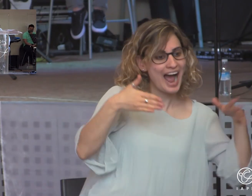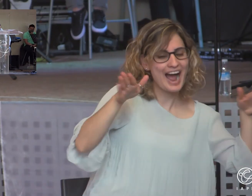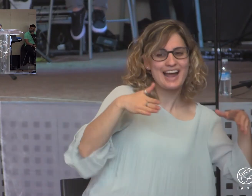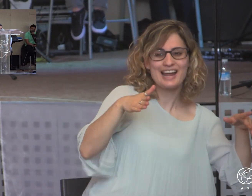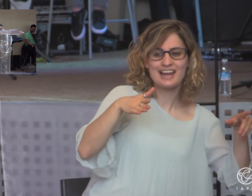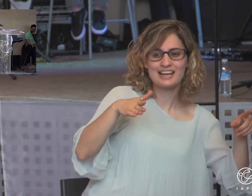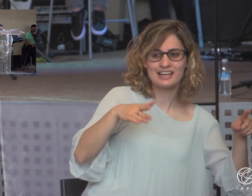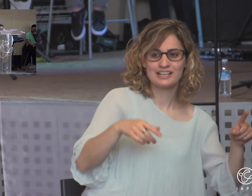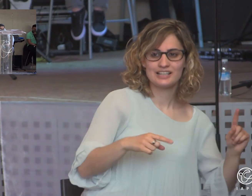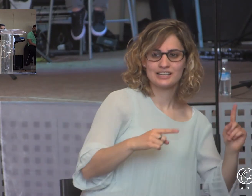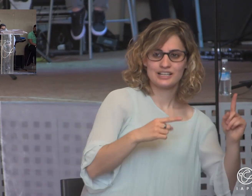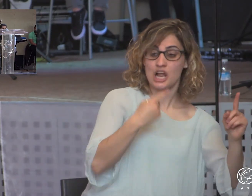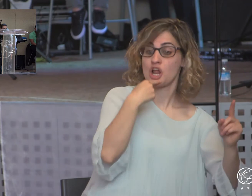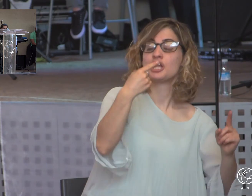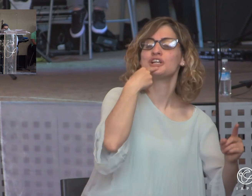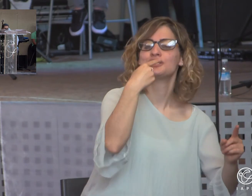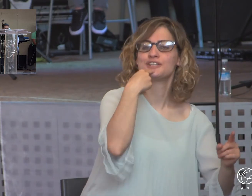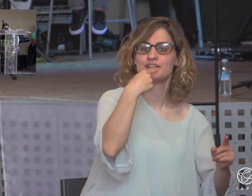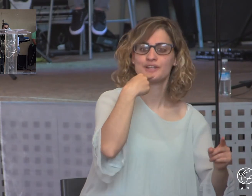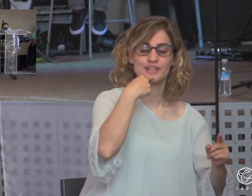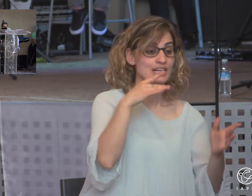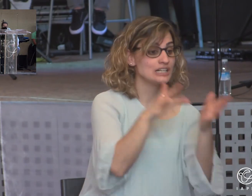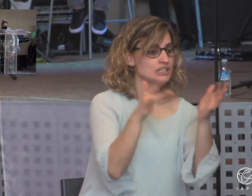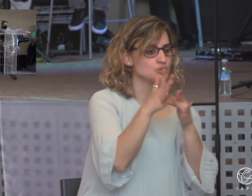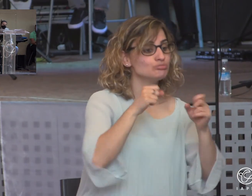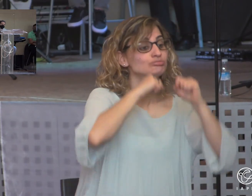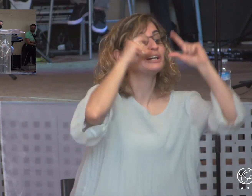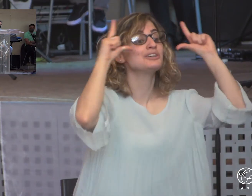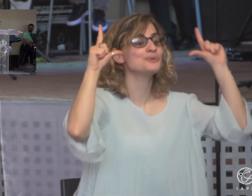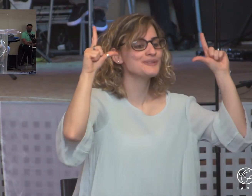pudo retener. Ha resucitado.